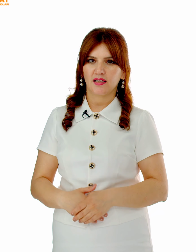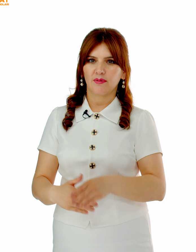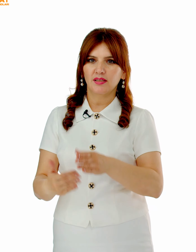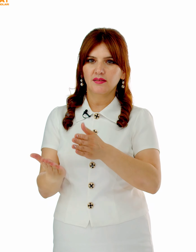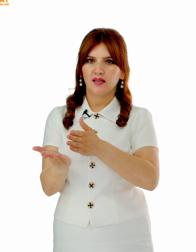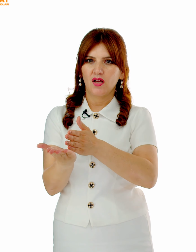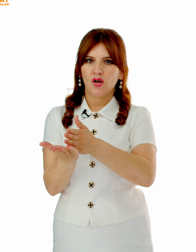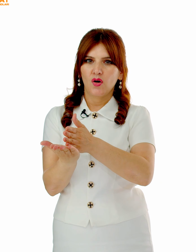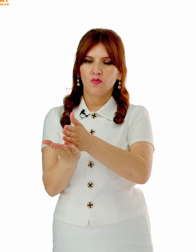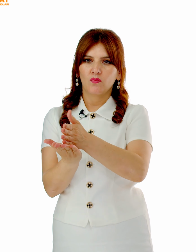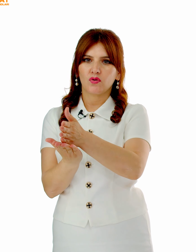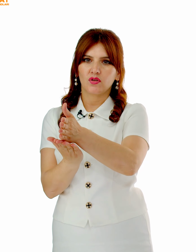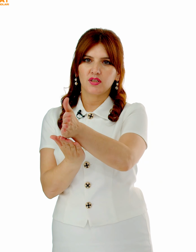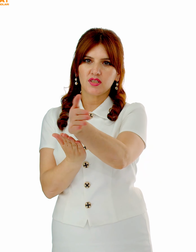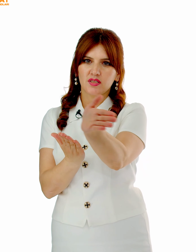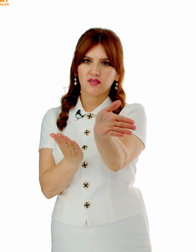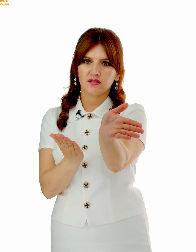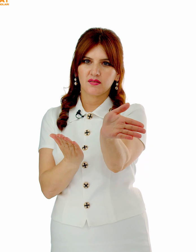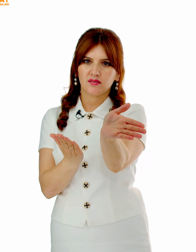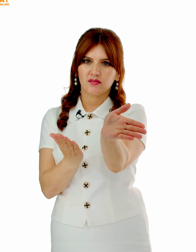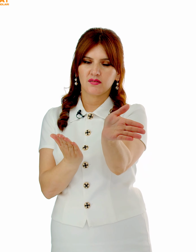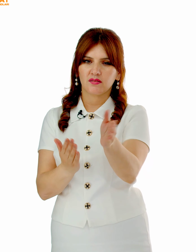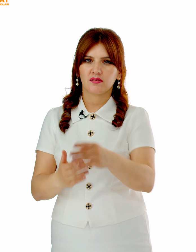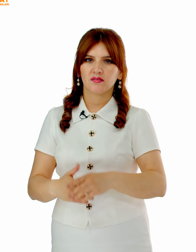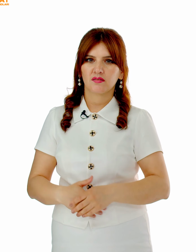Qaytaraman. Burilish.